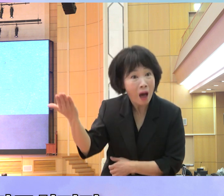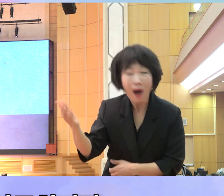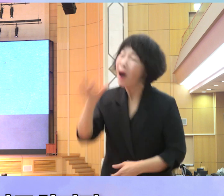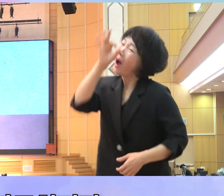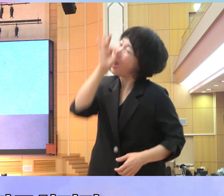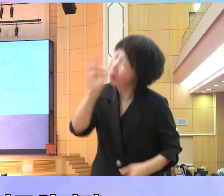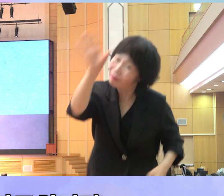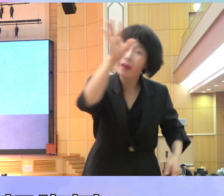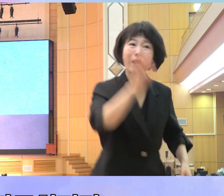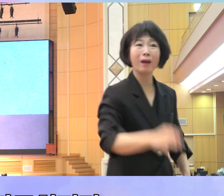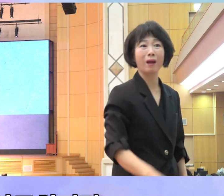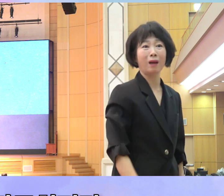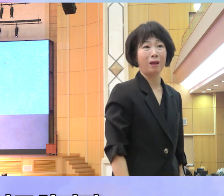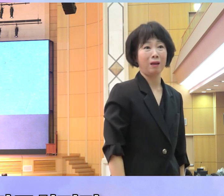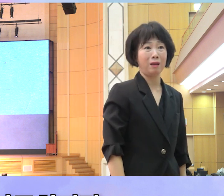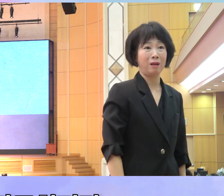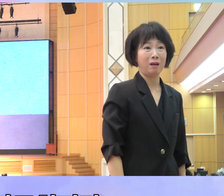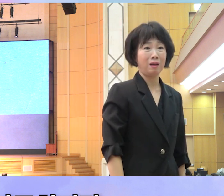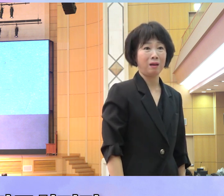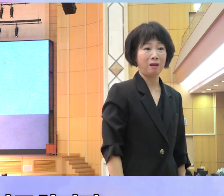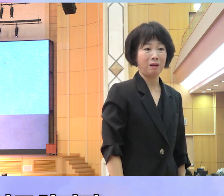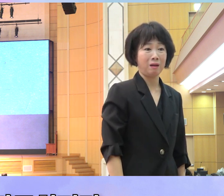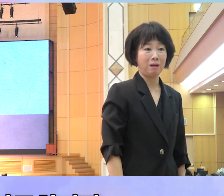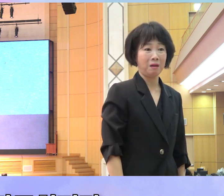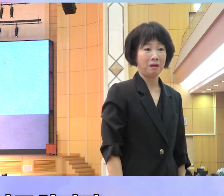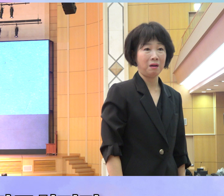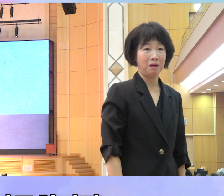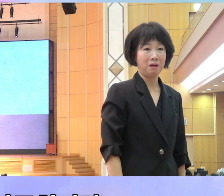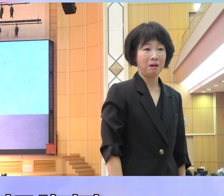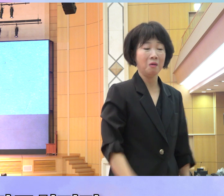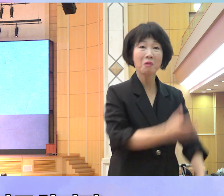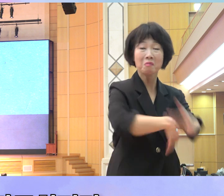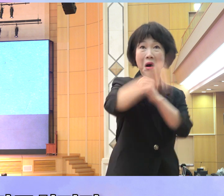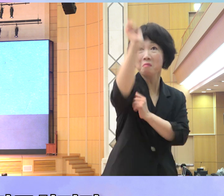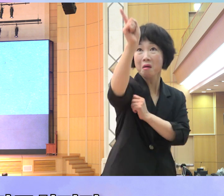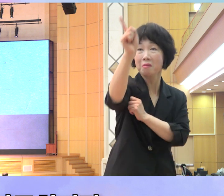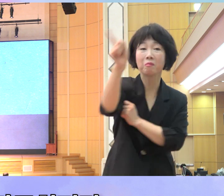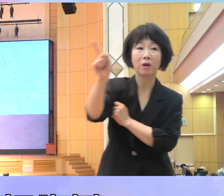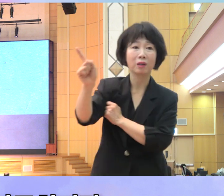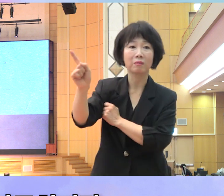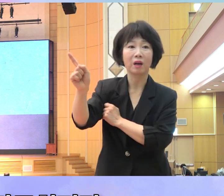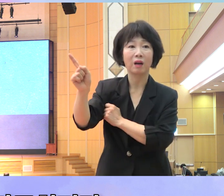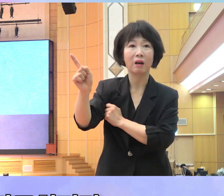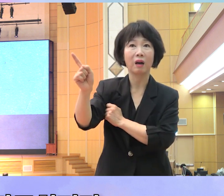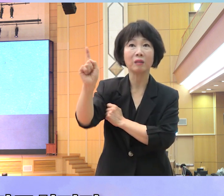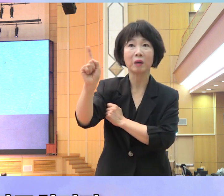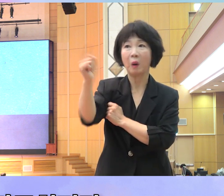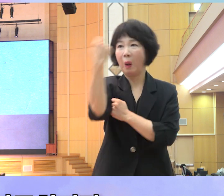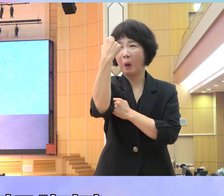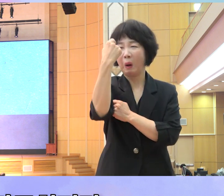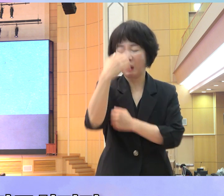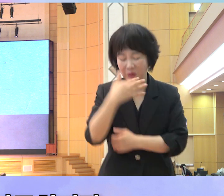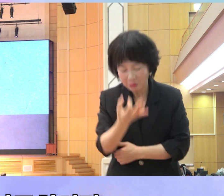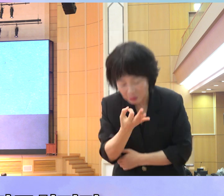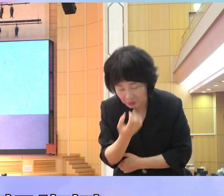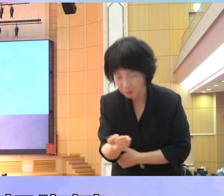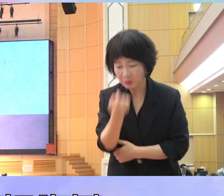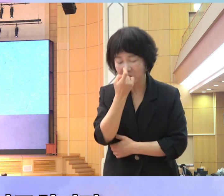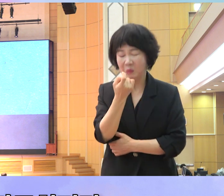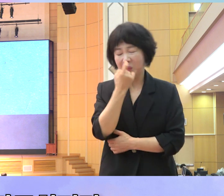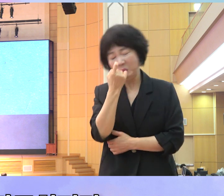그분들은, 그런 사역자들은 뭔지 아세요? 나를 밟고 가소서야. 그런 마음으로 사역해야